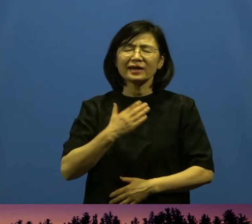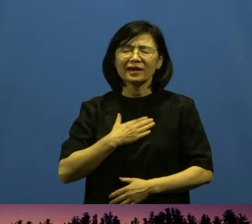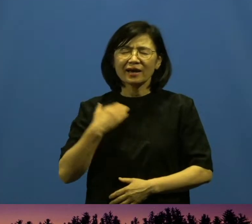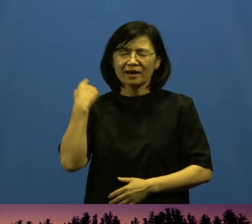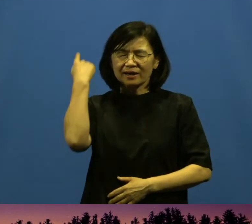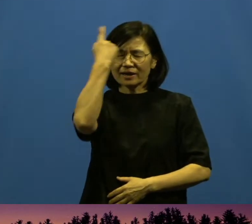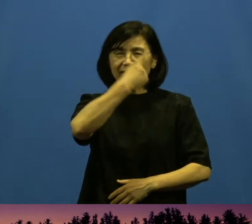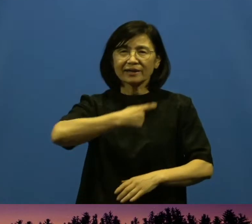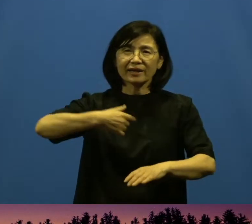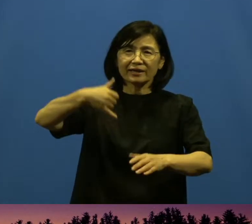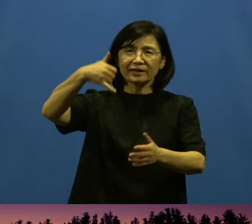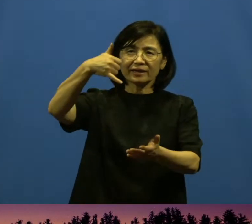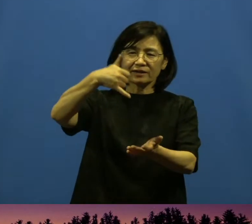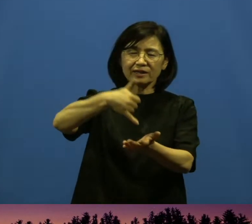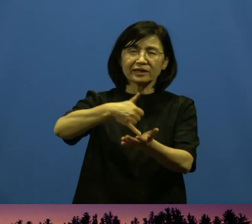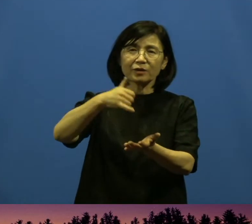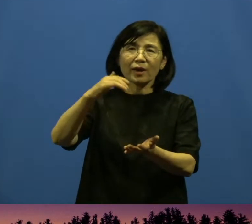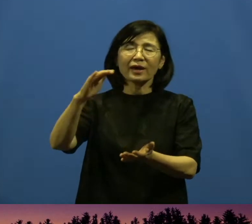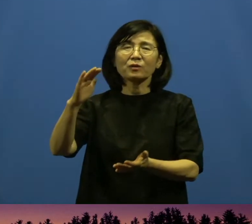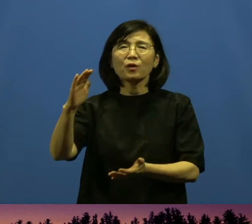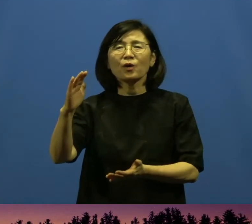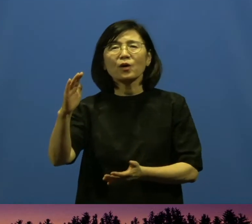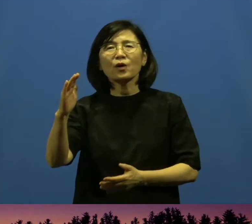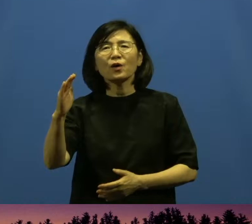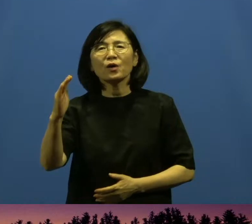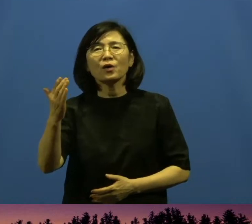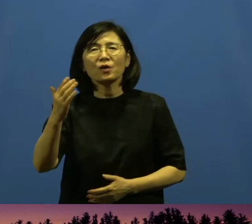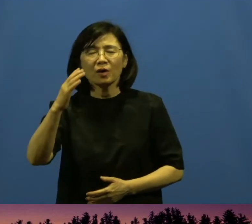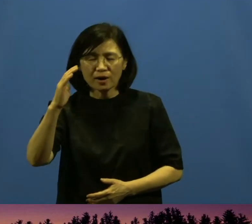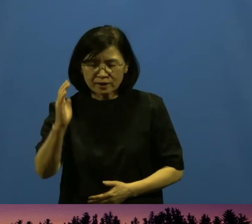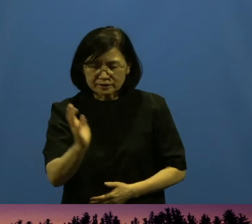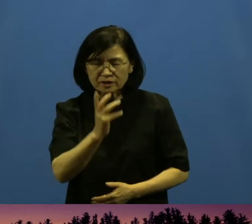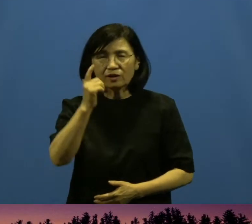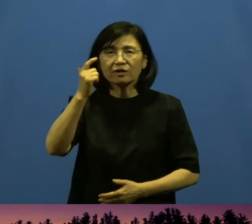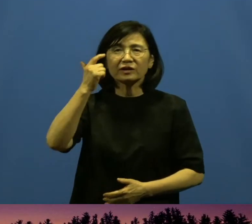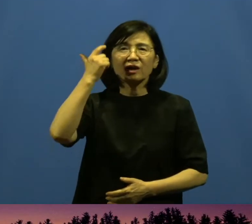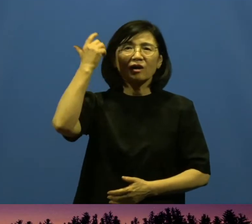성품이 나의 격이 되고